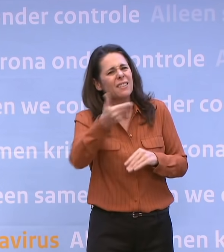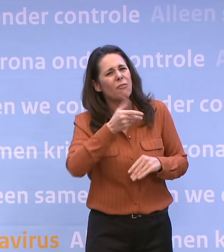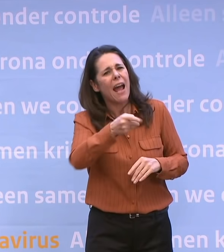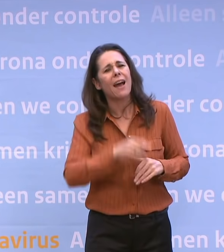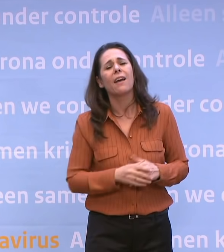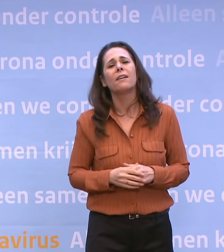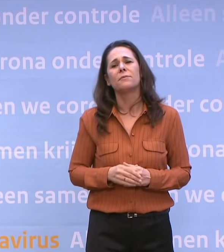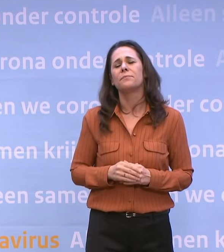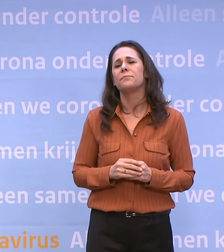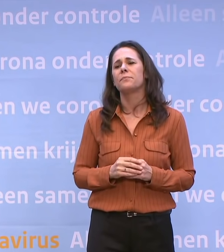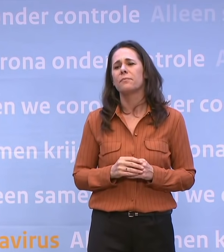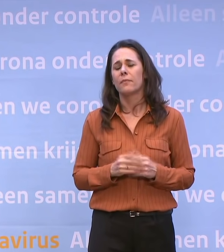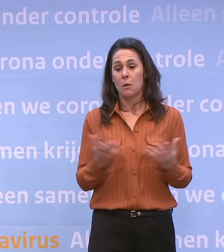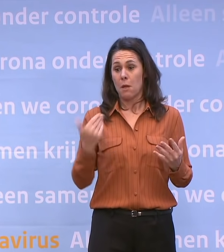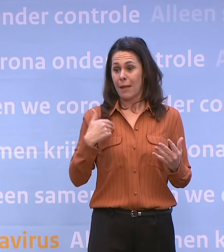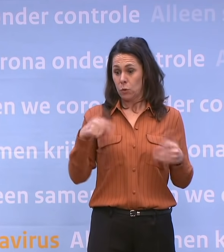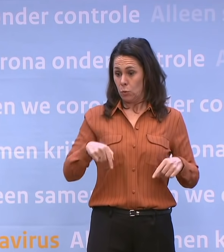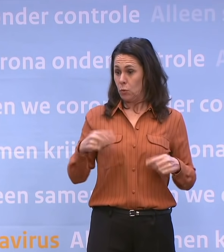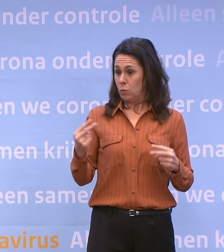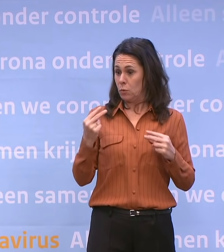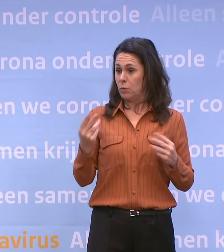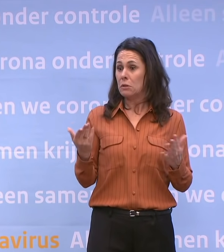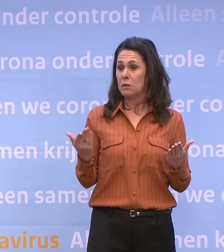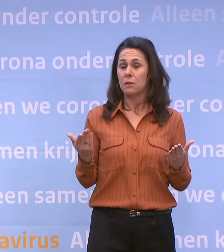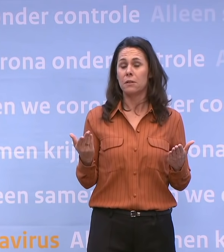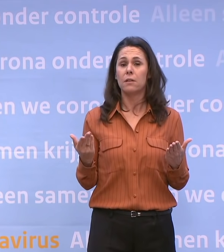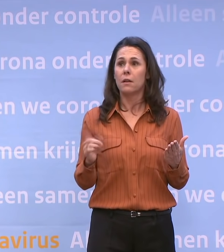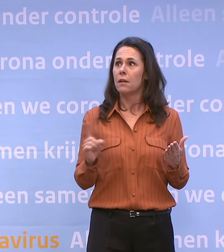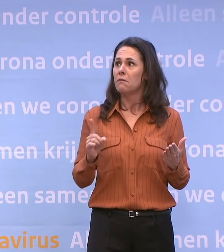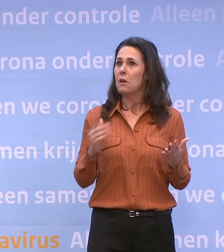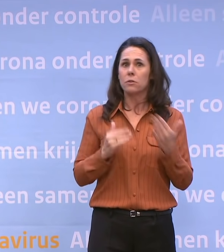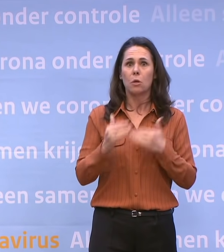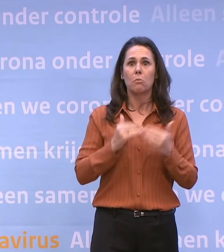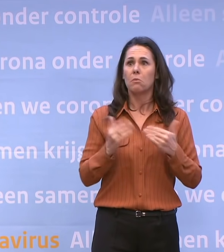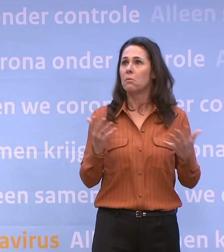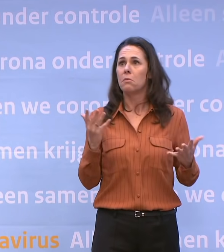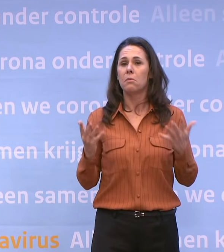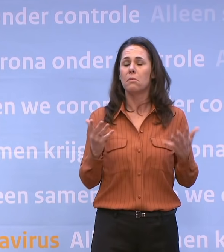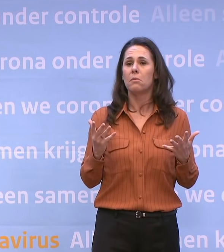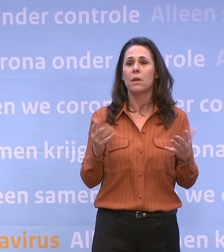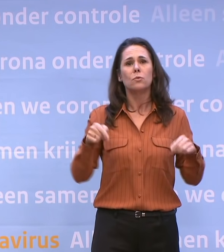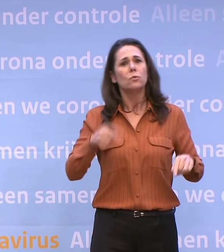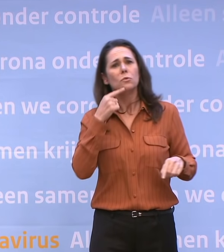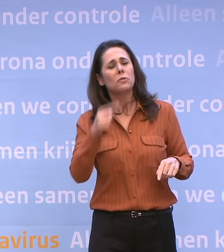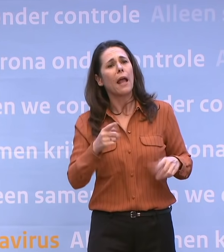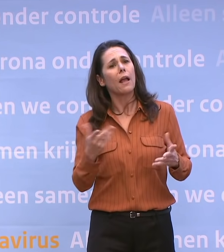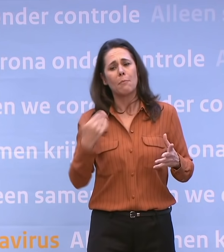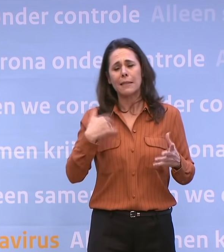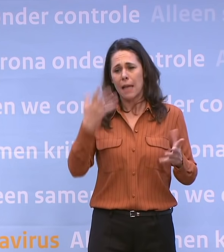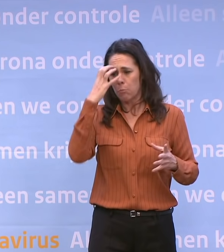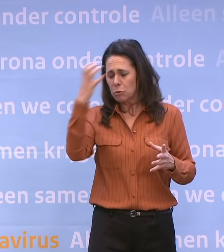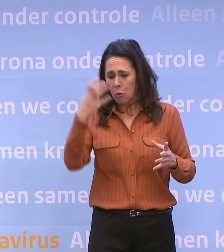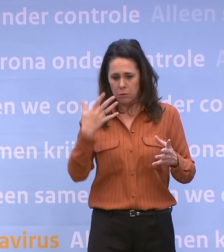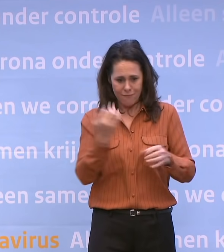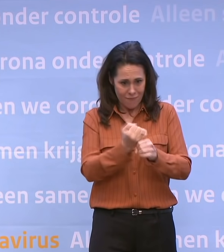Ik kan me voorstellen dat mensen die dit zien toch ook denken van ja, wat overkomt me nu? Wat zegt u tegen mensen die zorgen hebben over, heb ik nog wel